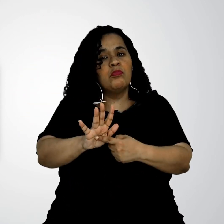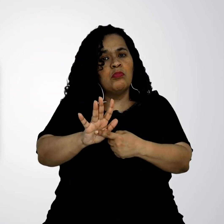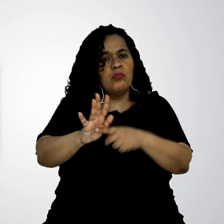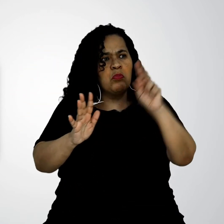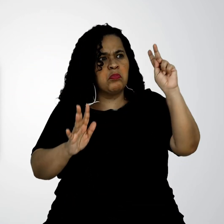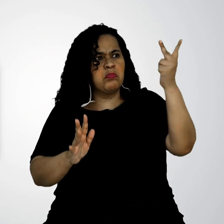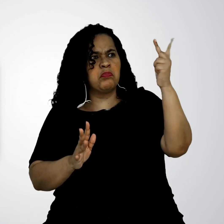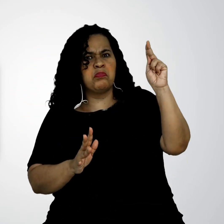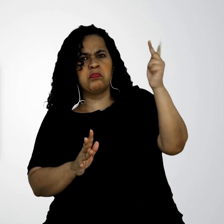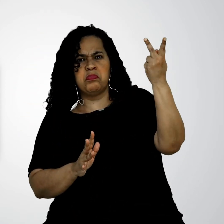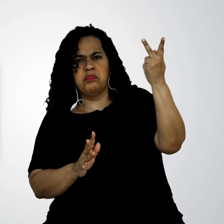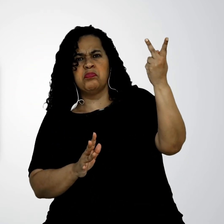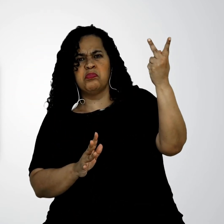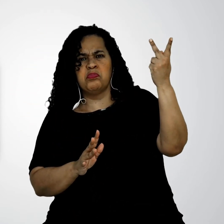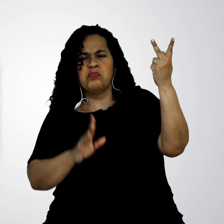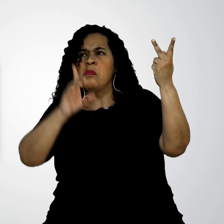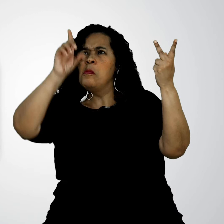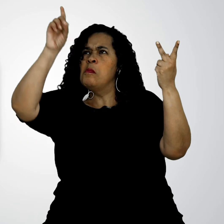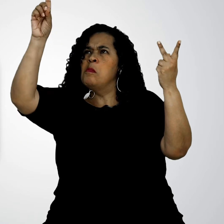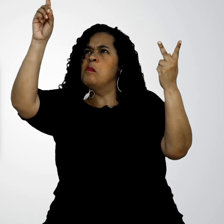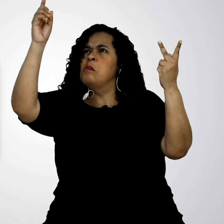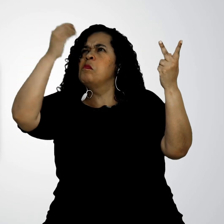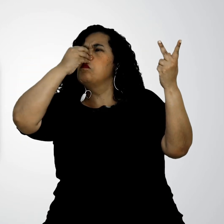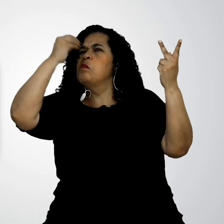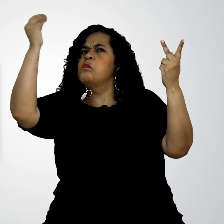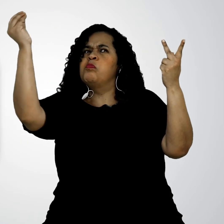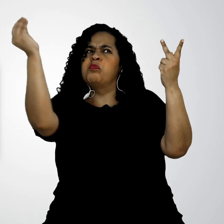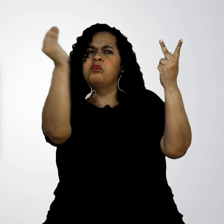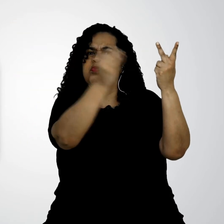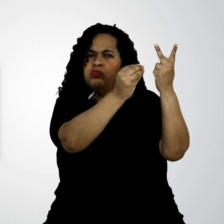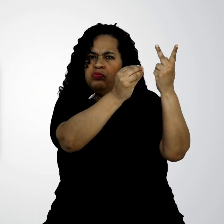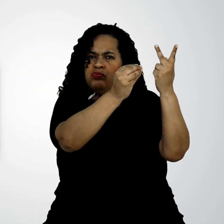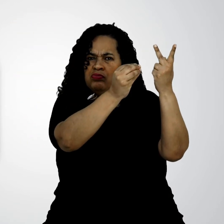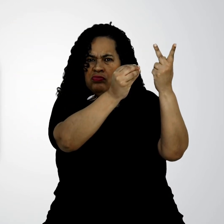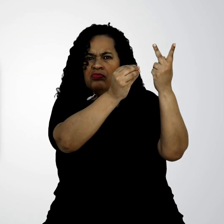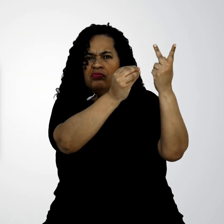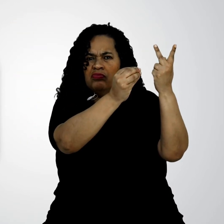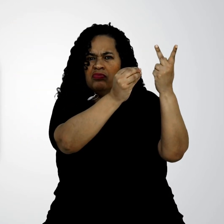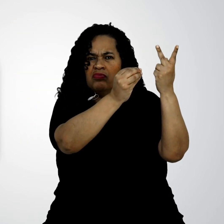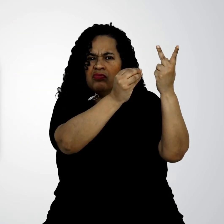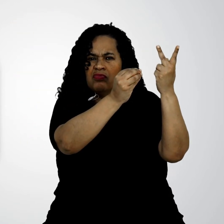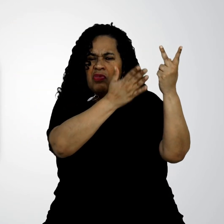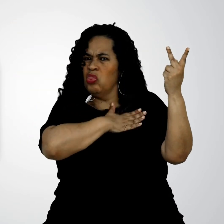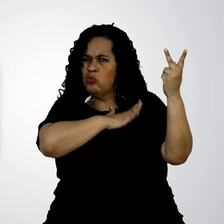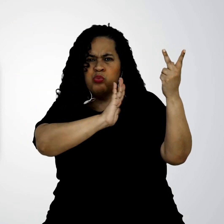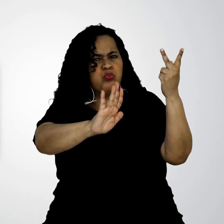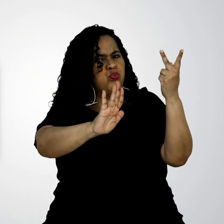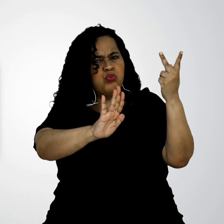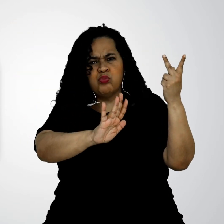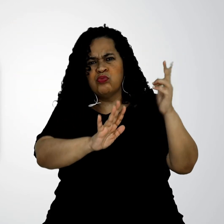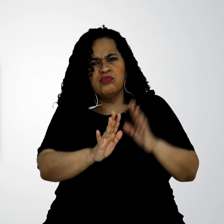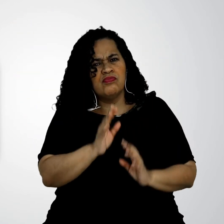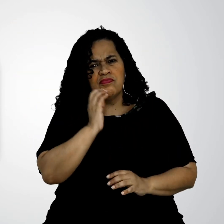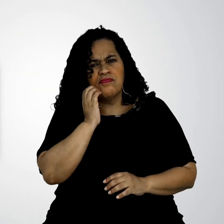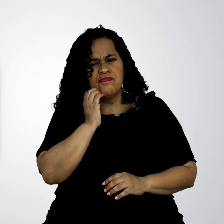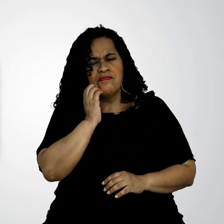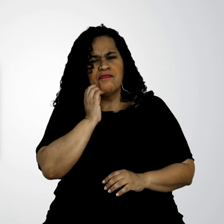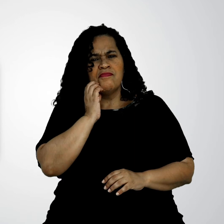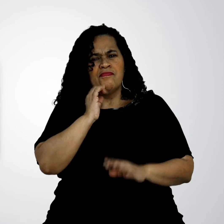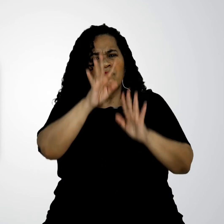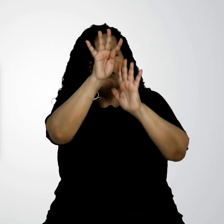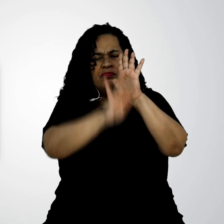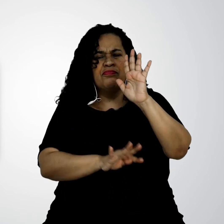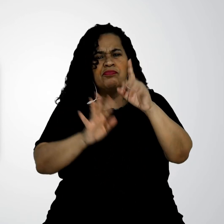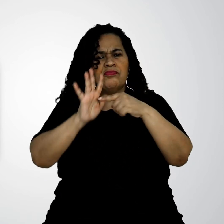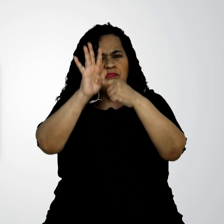homossexualidade como algo completamente fora da vontade de Deus e do propósito de Deus. Tá nítido aqui. E os textos aqui,